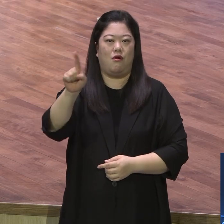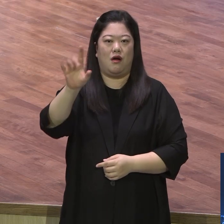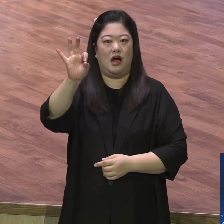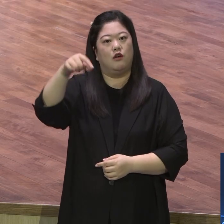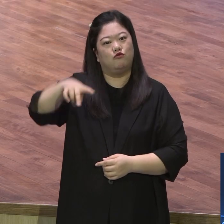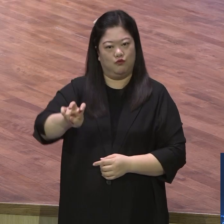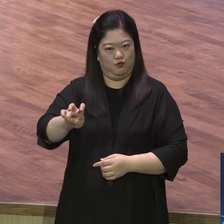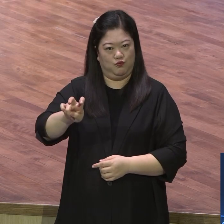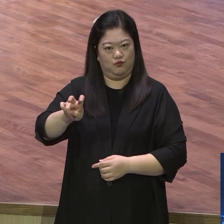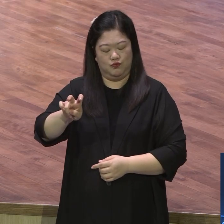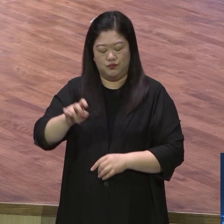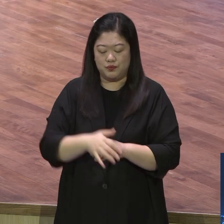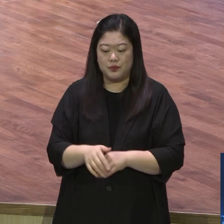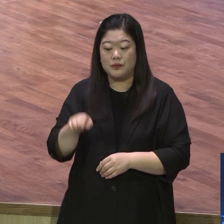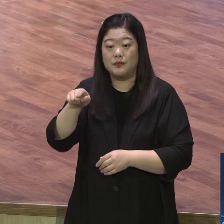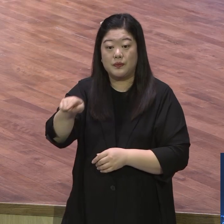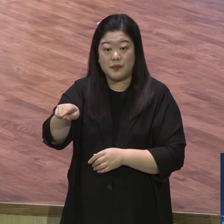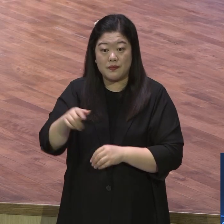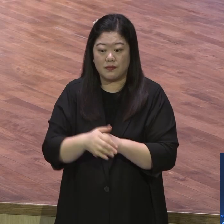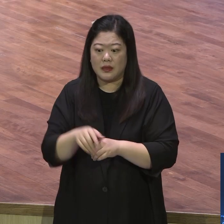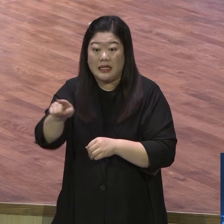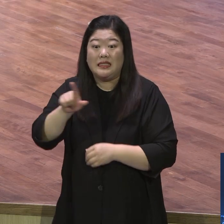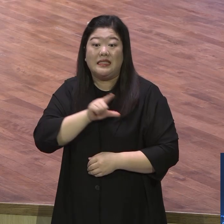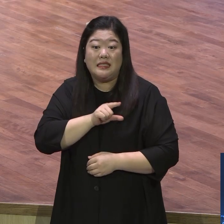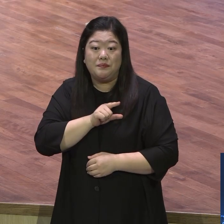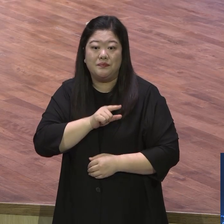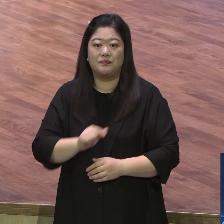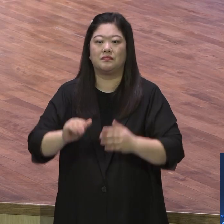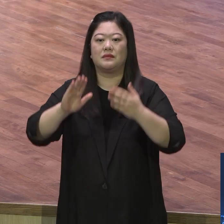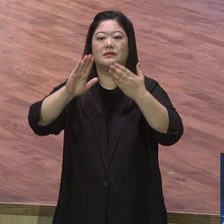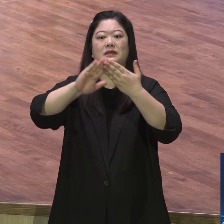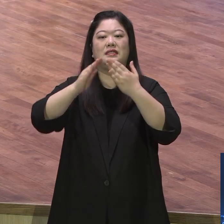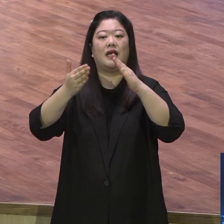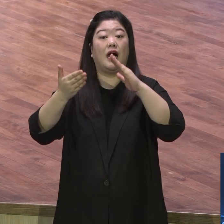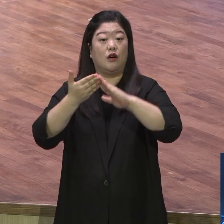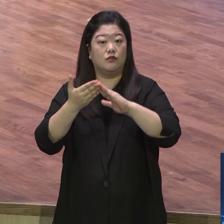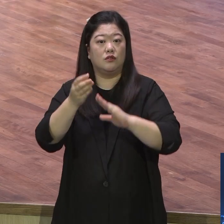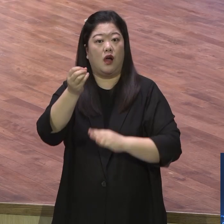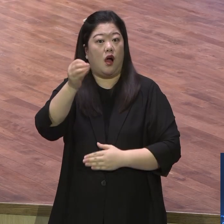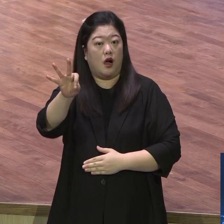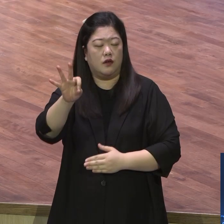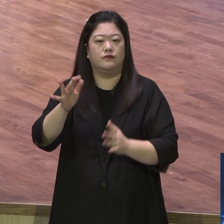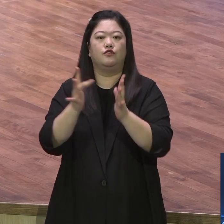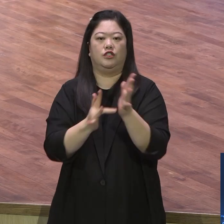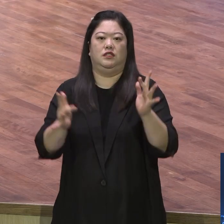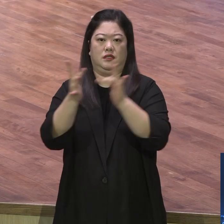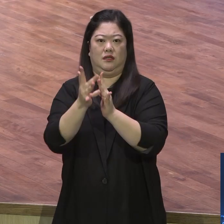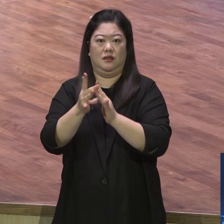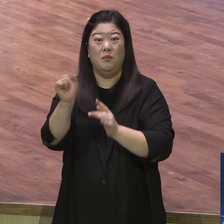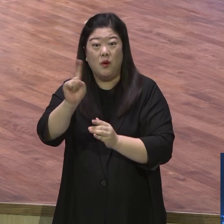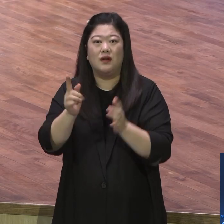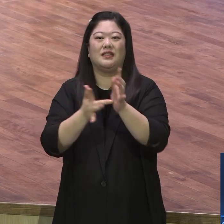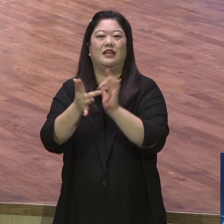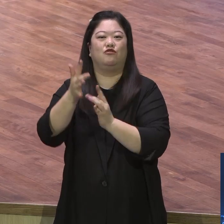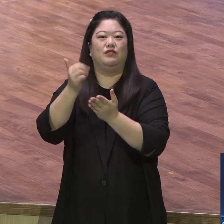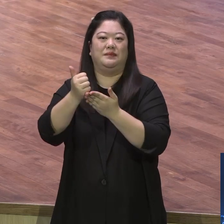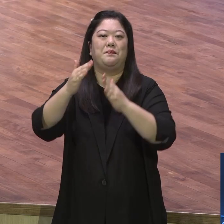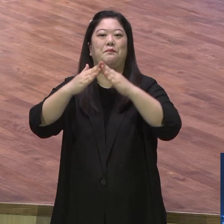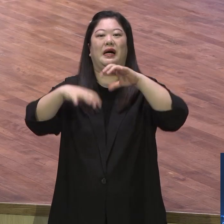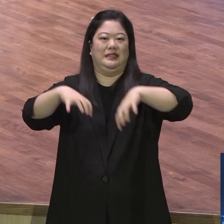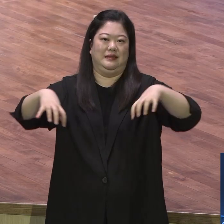가보면 The town of Jesus 그러니까 예수님의 마을이라고 하는 그런 간판이